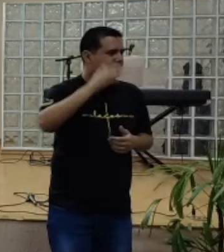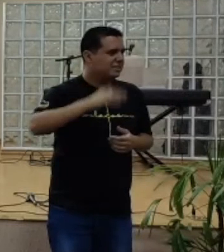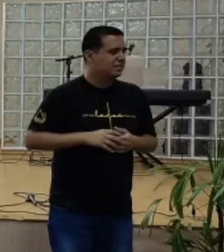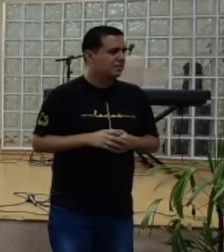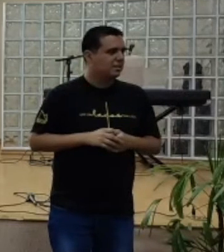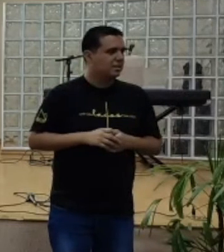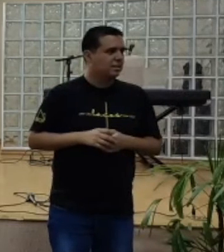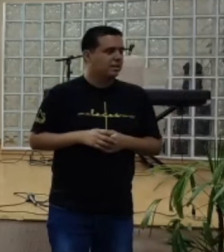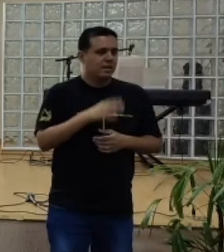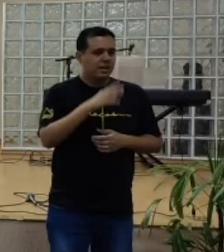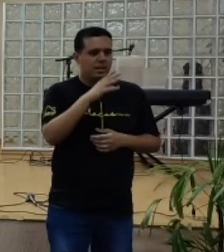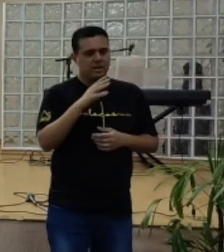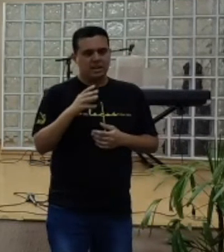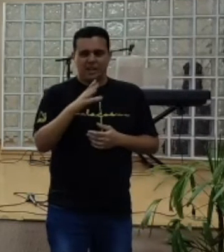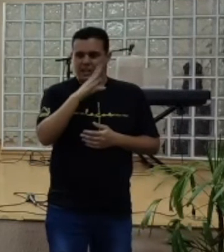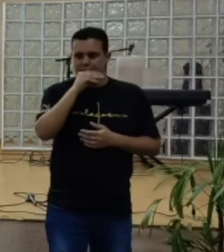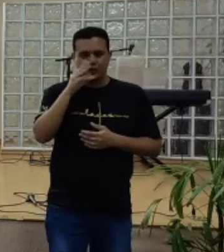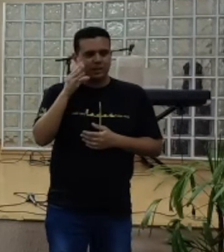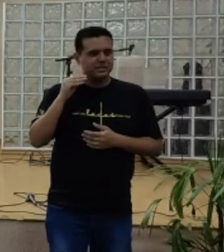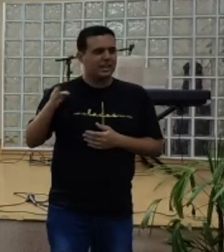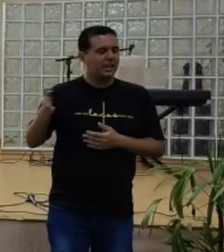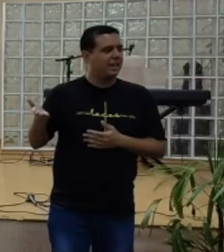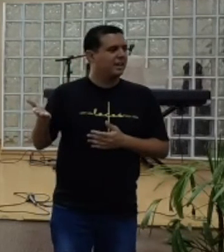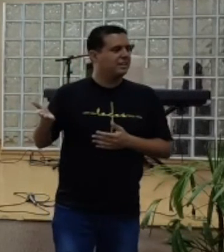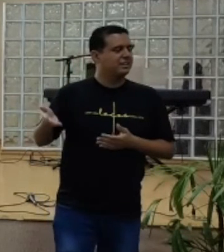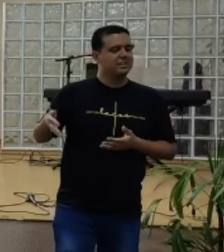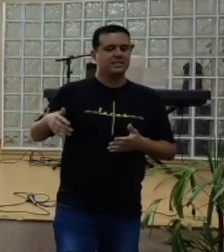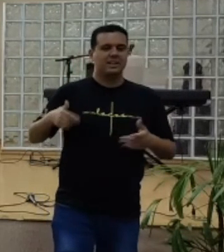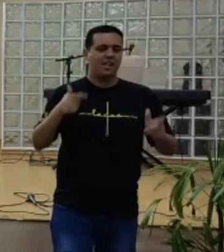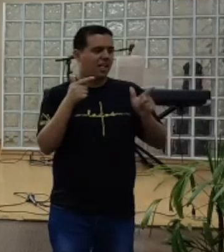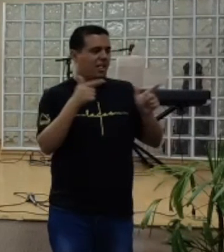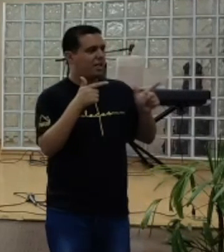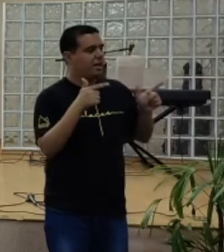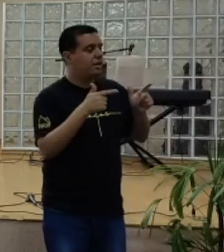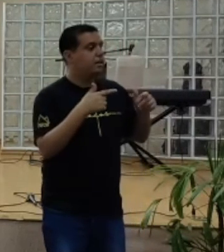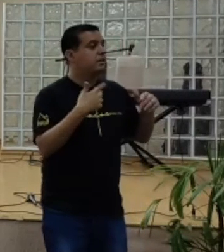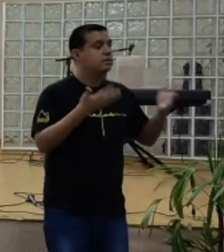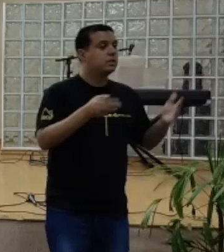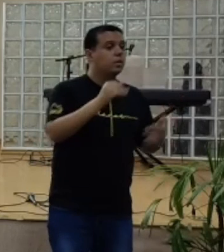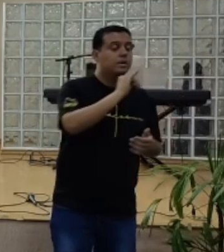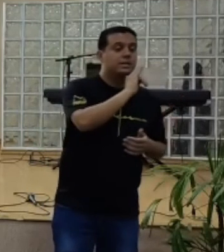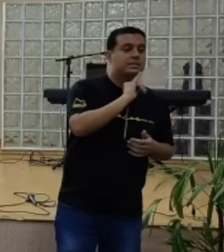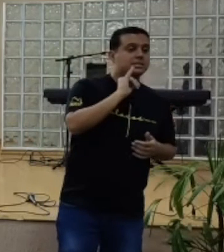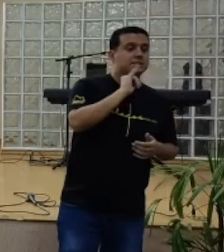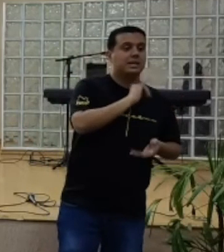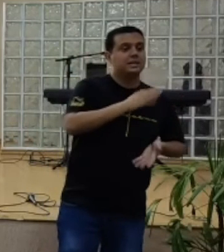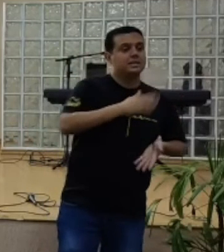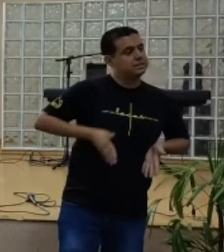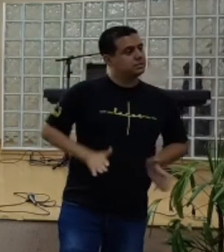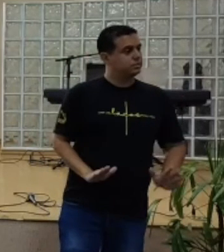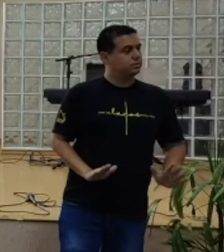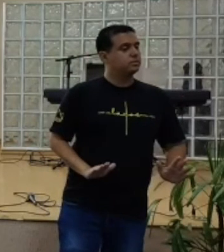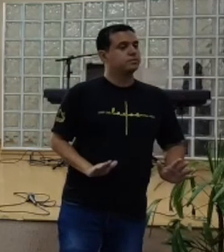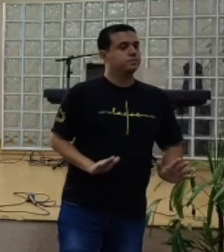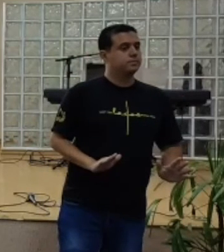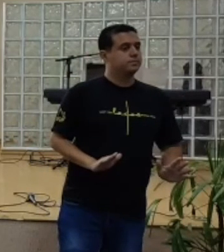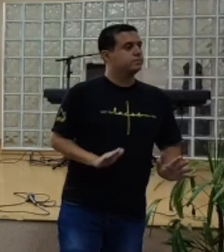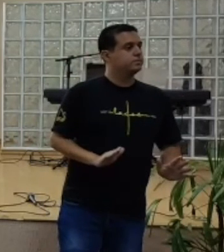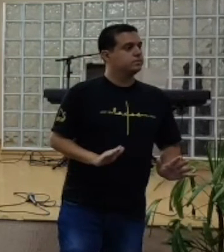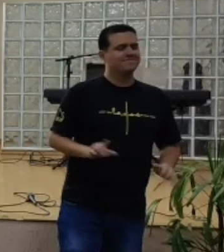e fazendo o quê? E aí nasce Isaac. Então, o processo já foi difícil e complicado, aí nasce